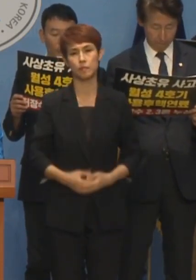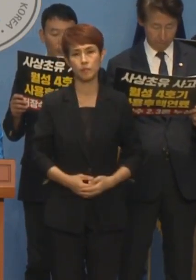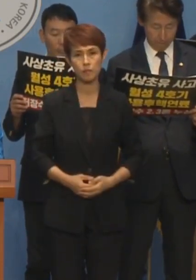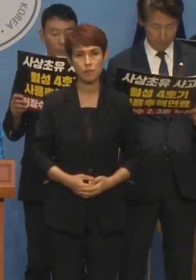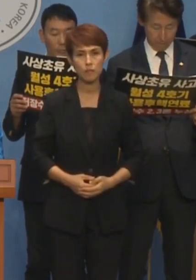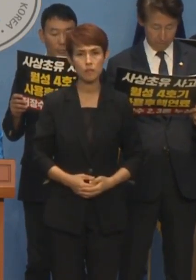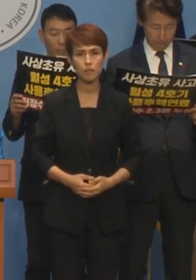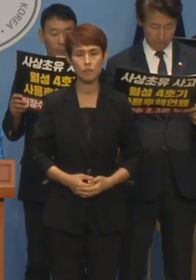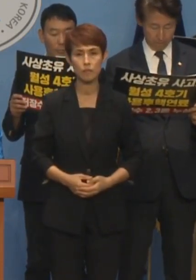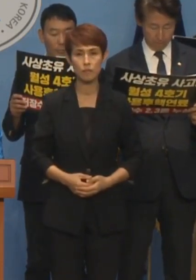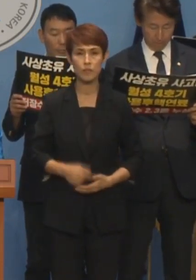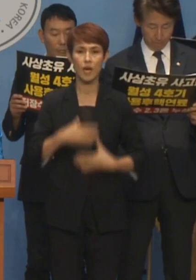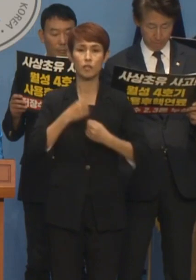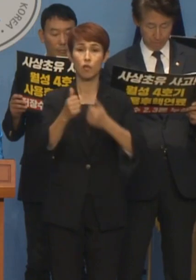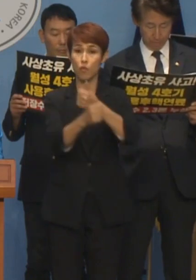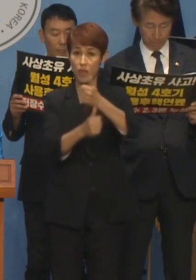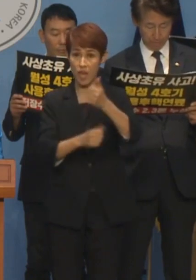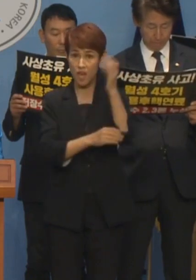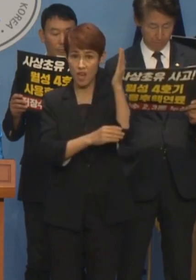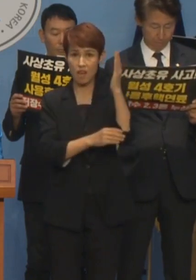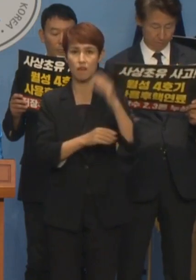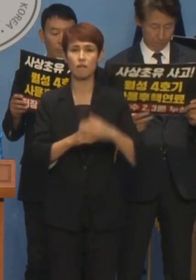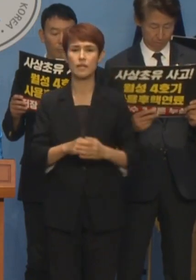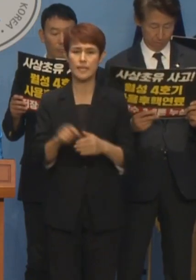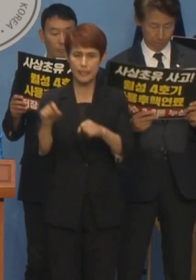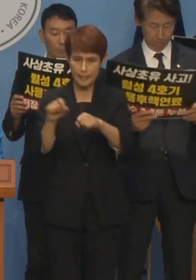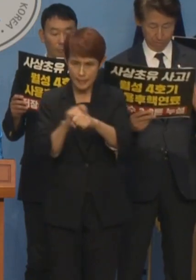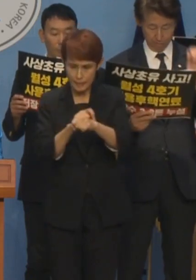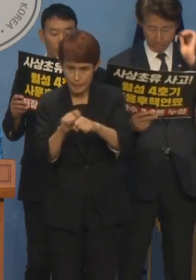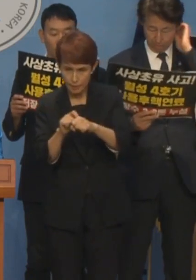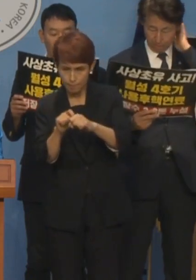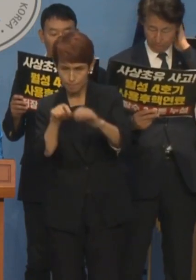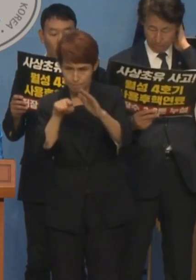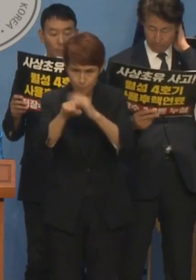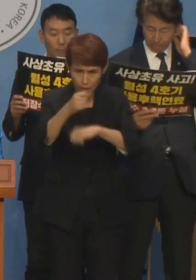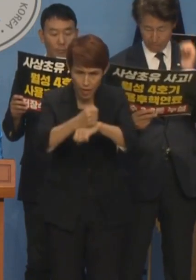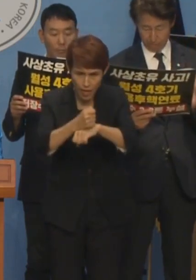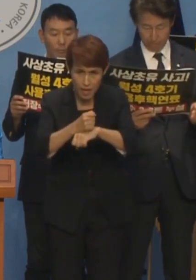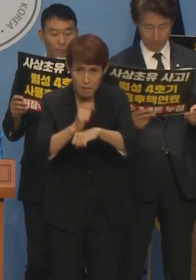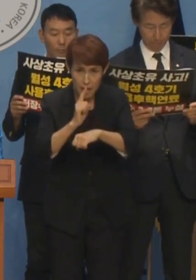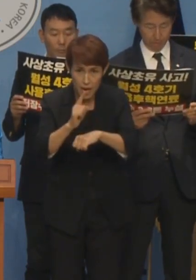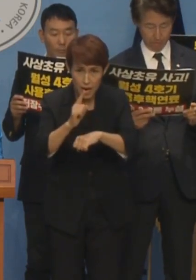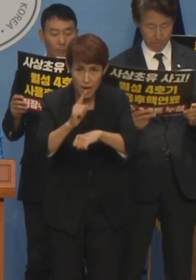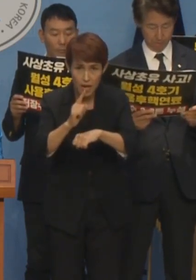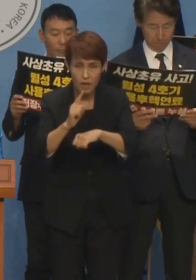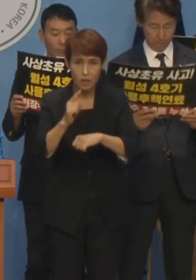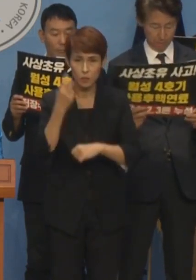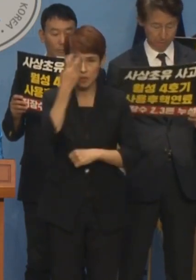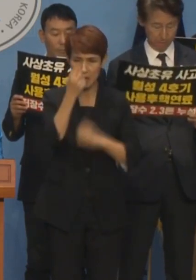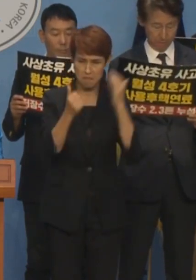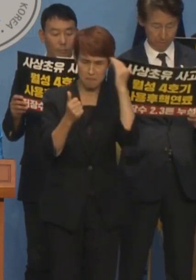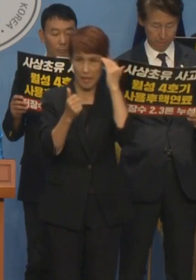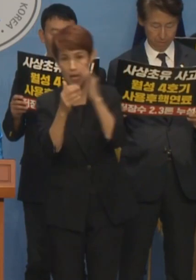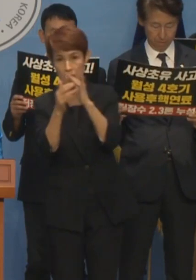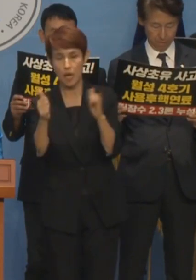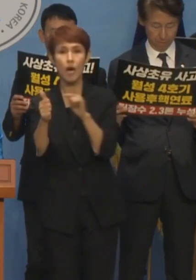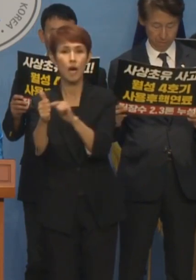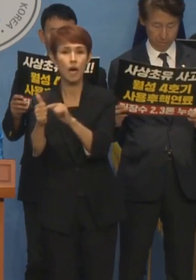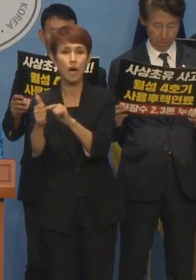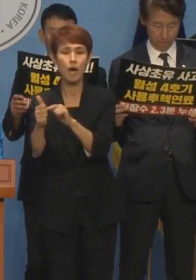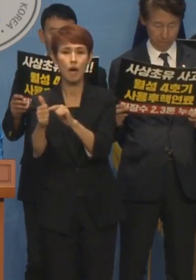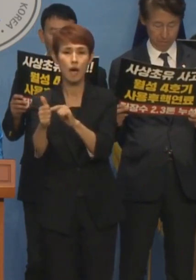이에 원자력안전위원회는 특사경을 투입하겠다고 했지만 조사를 방해한 자에 대해 어떻게